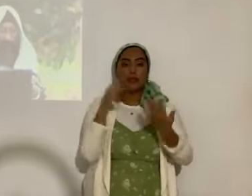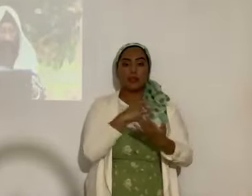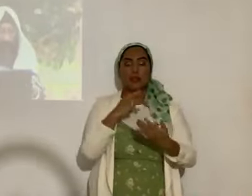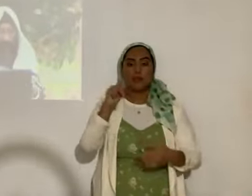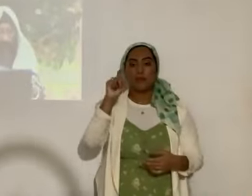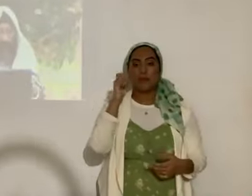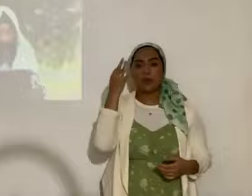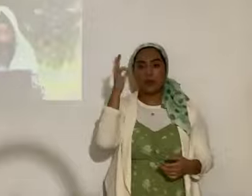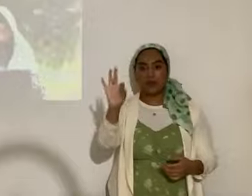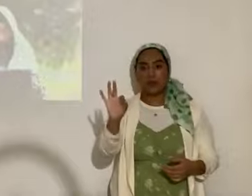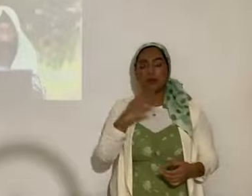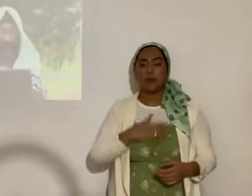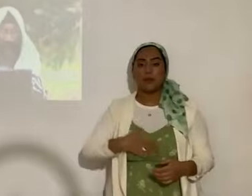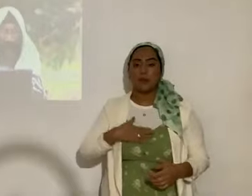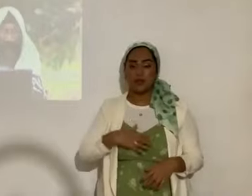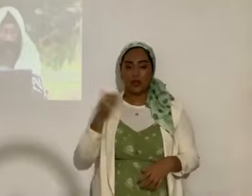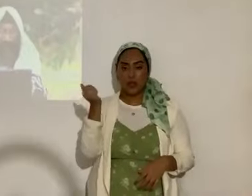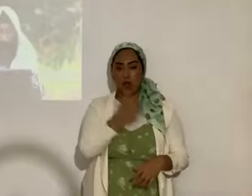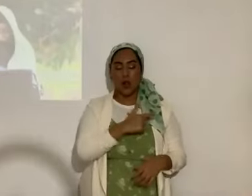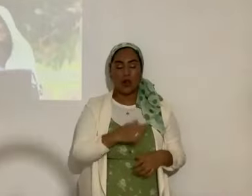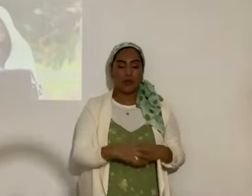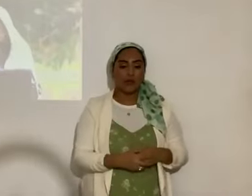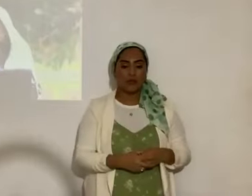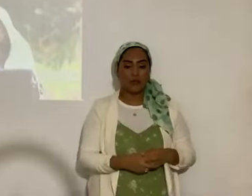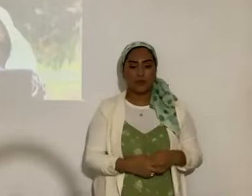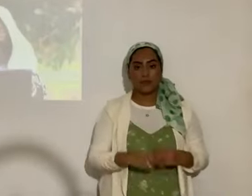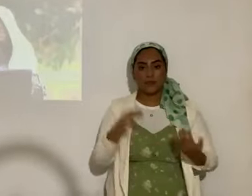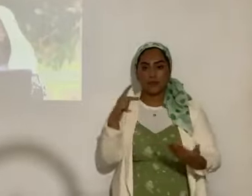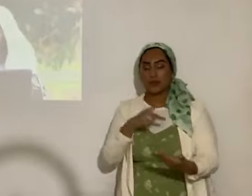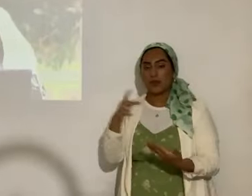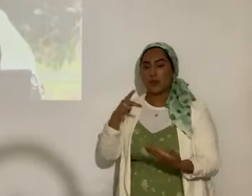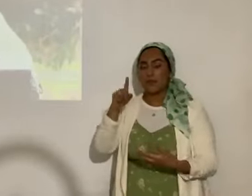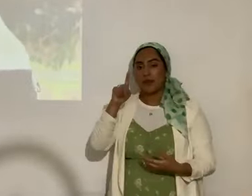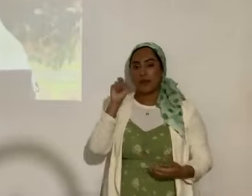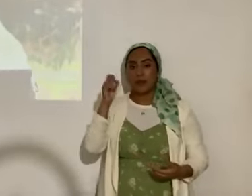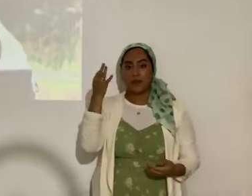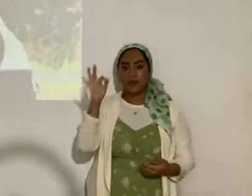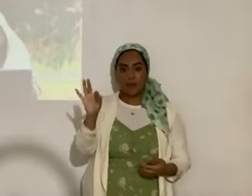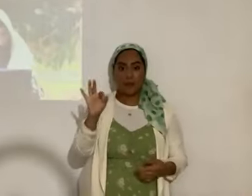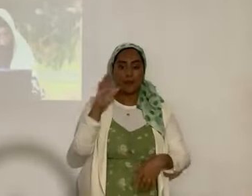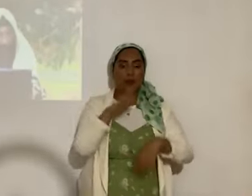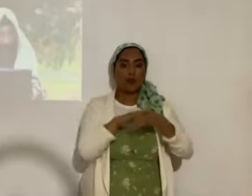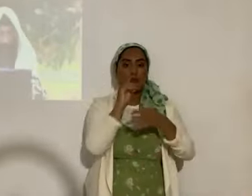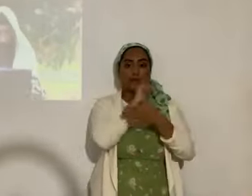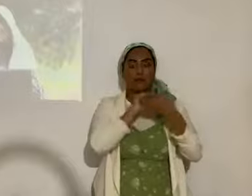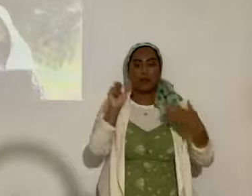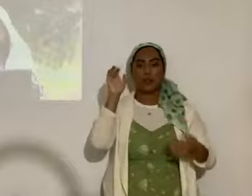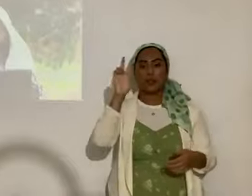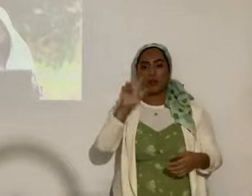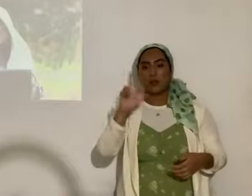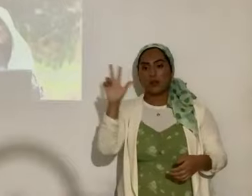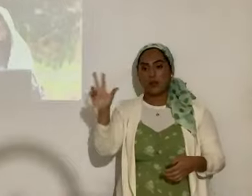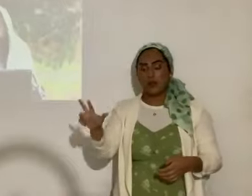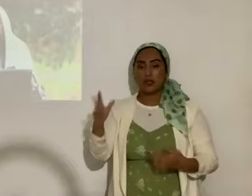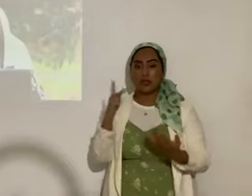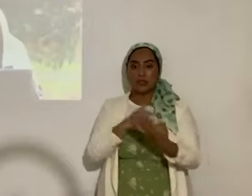119 hermanos por favor vamos todos para allá el salmo 119 en el verso 33